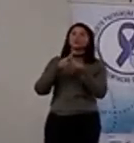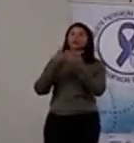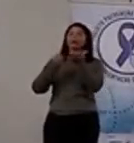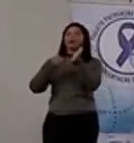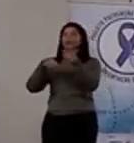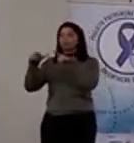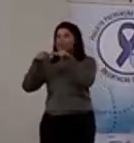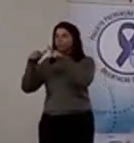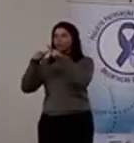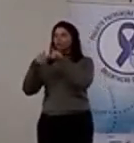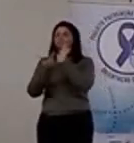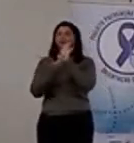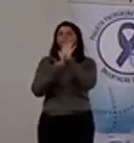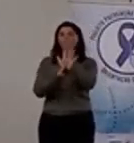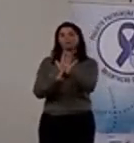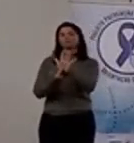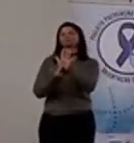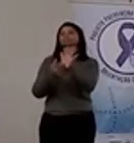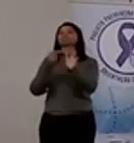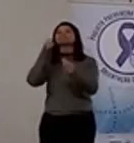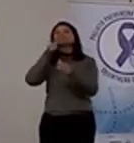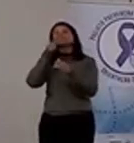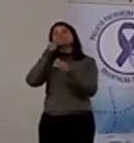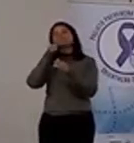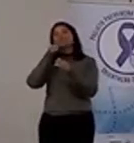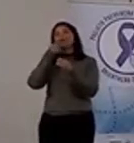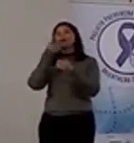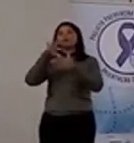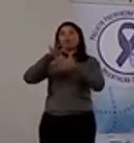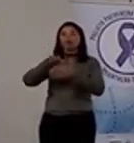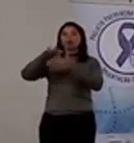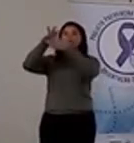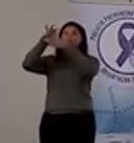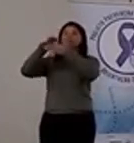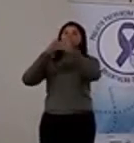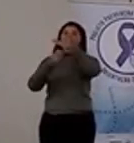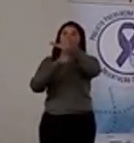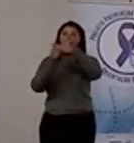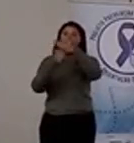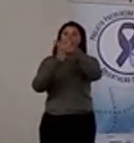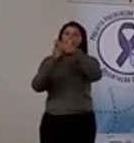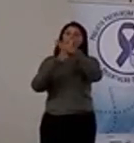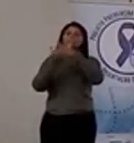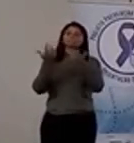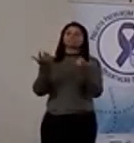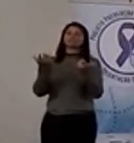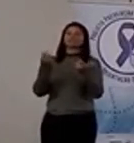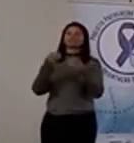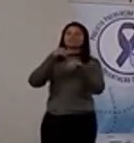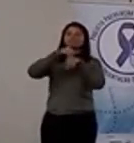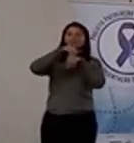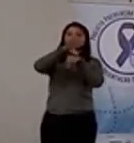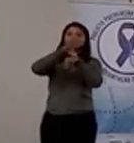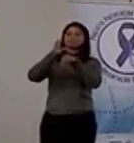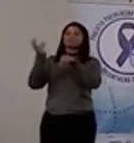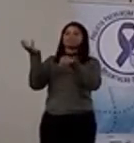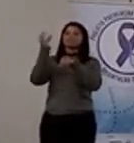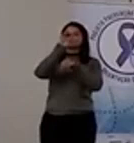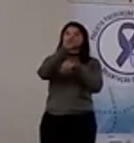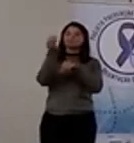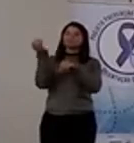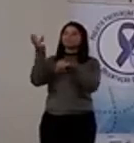liderando empresas multibilionárias, liderando conglomerados, publicando mais artigos, papers